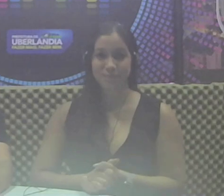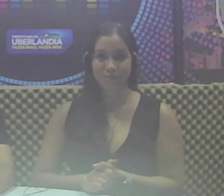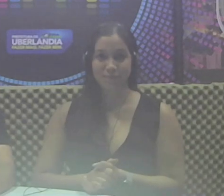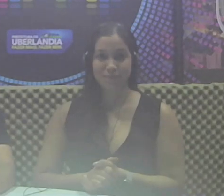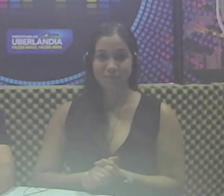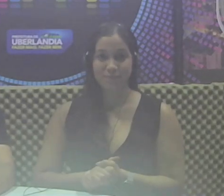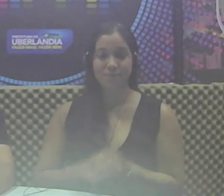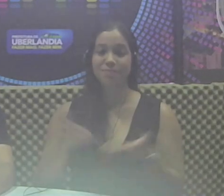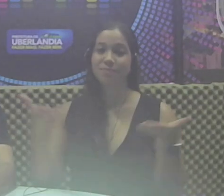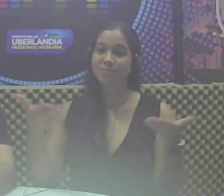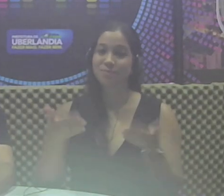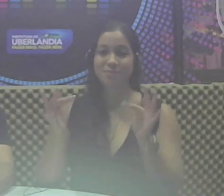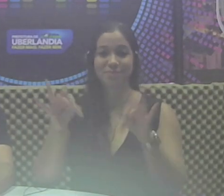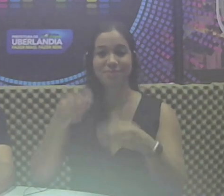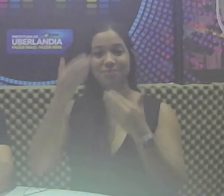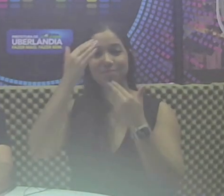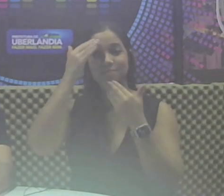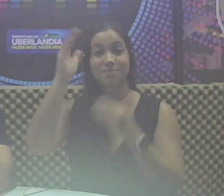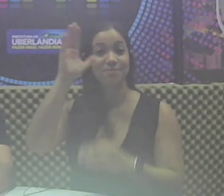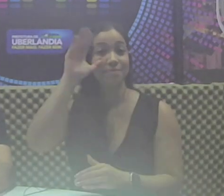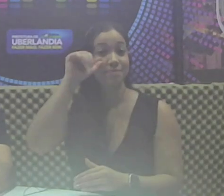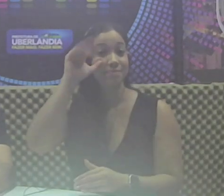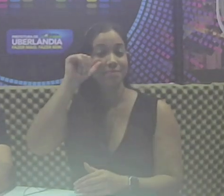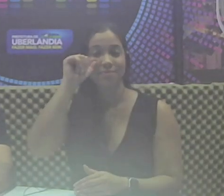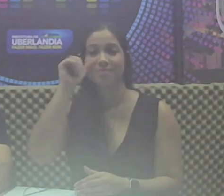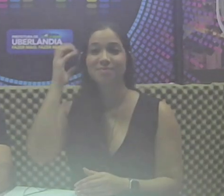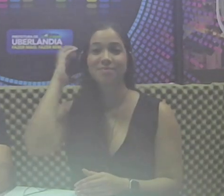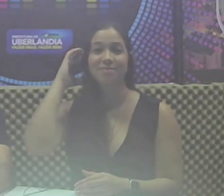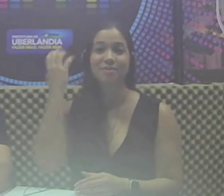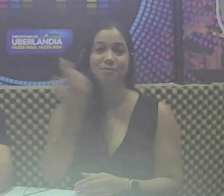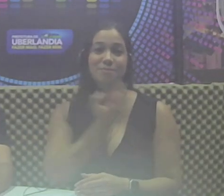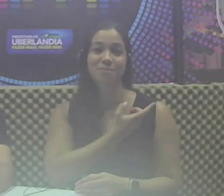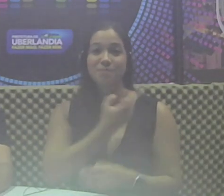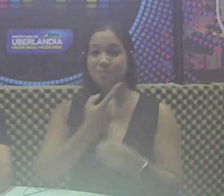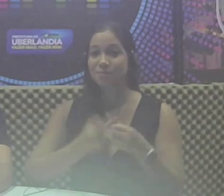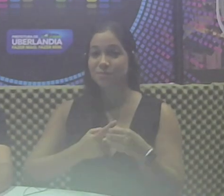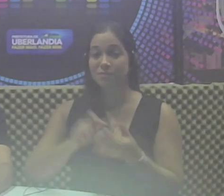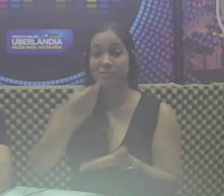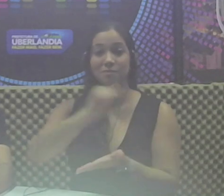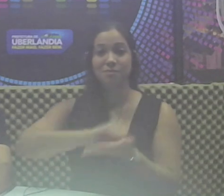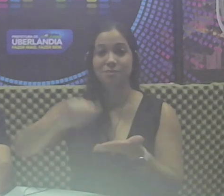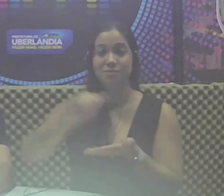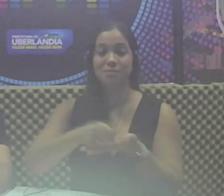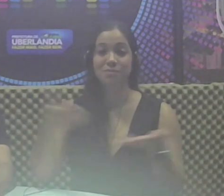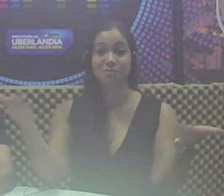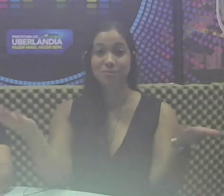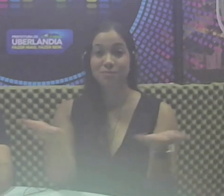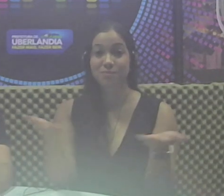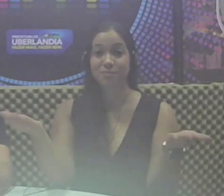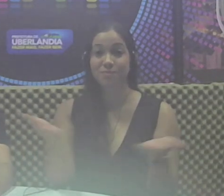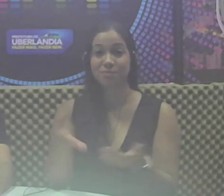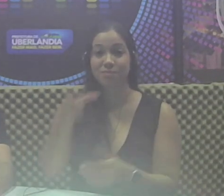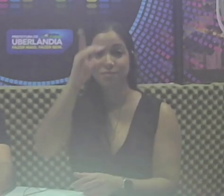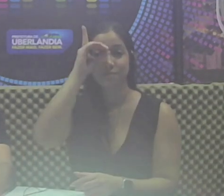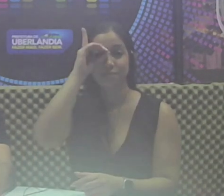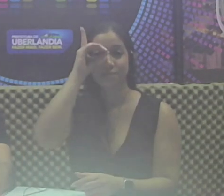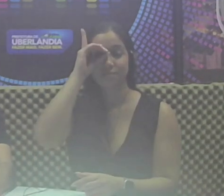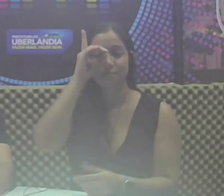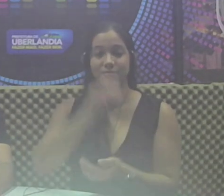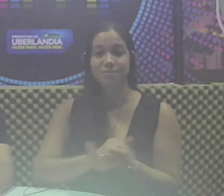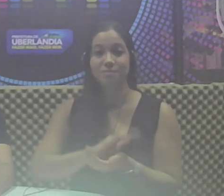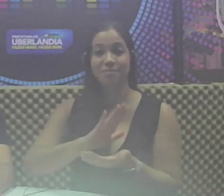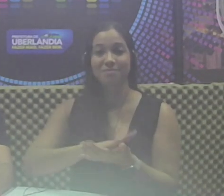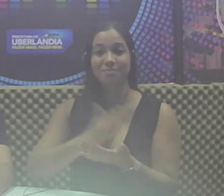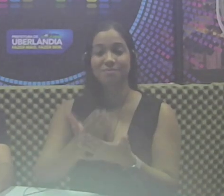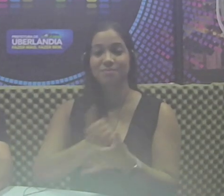A edição de hoje fica por aqui. Obrigado pela sua audiência, Rádio Nossa Cidade. Jornalista responsável pela edição, Daniela